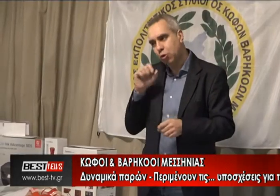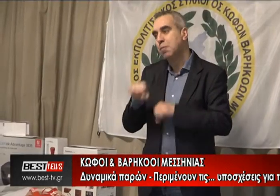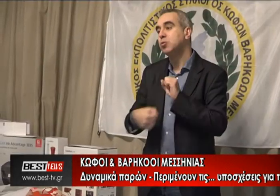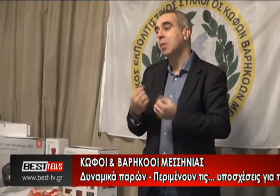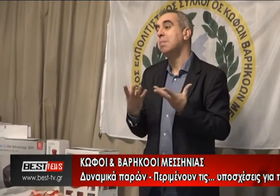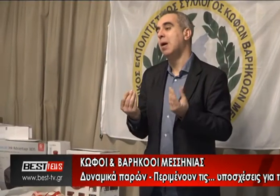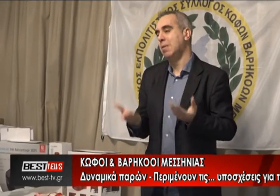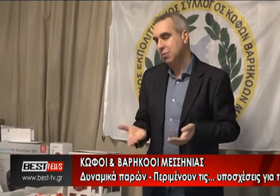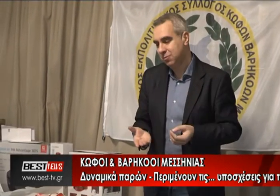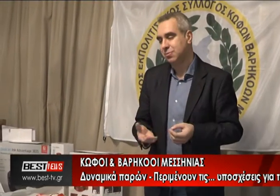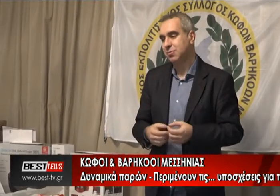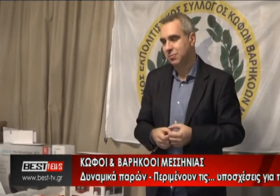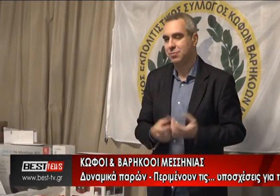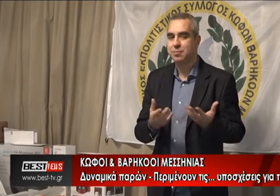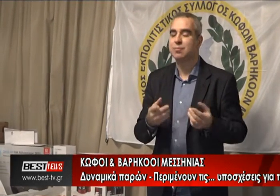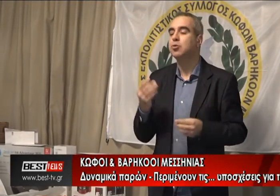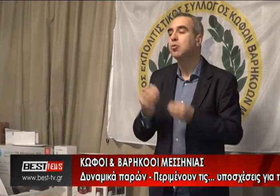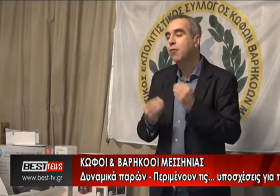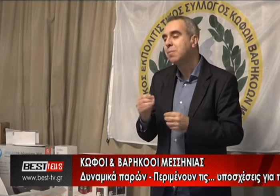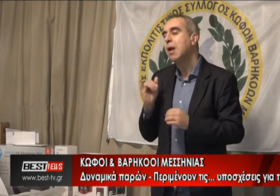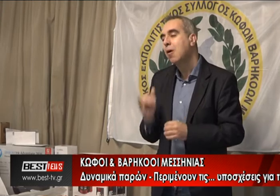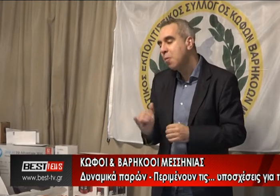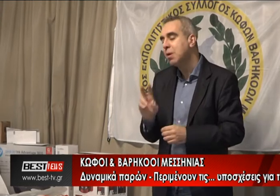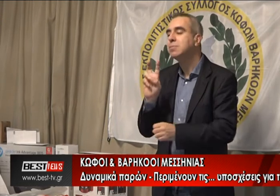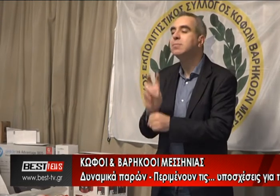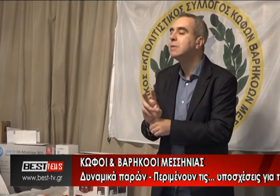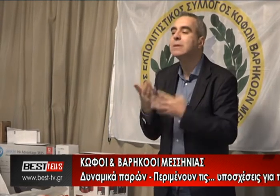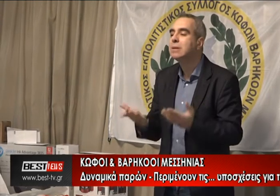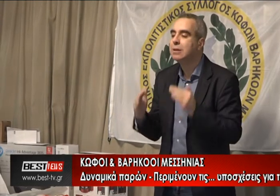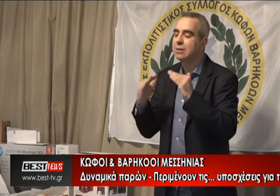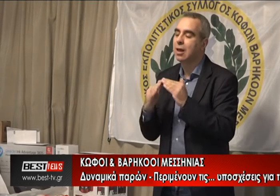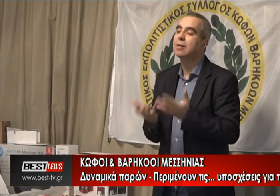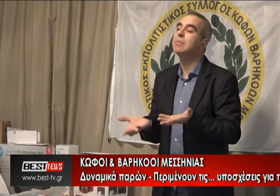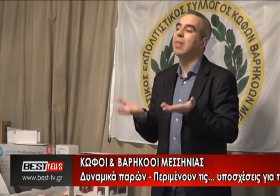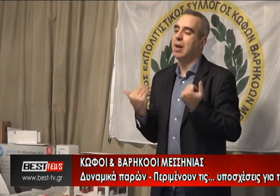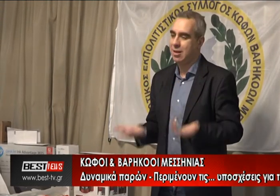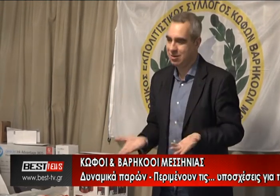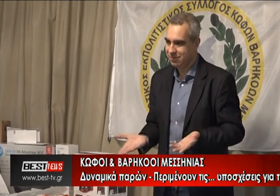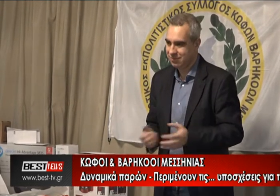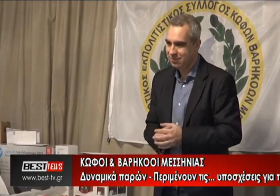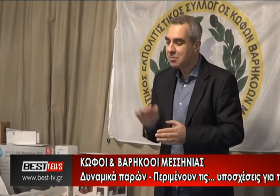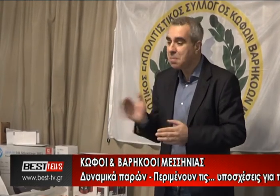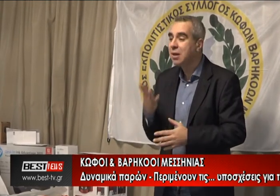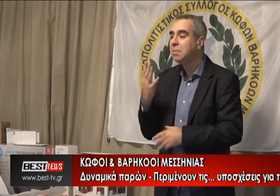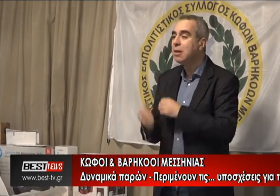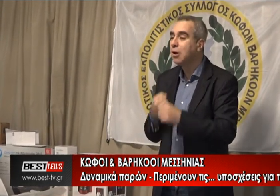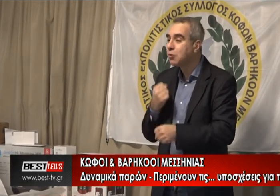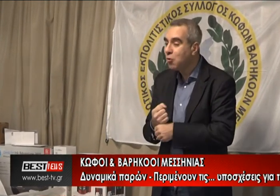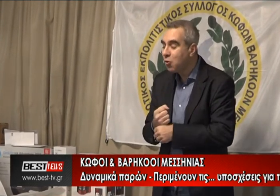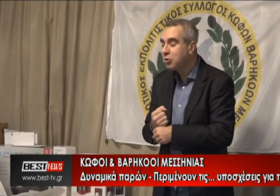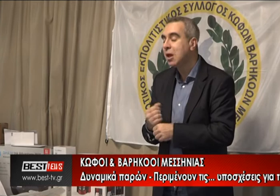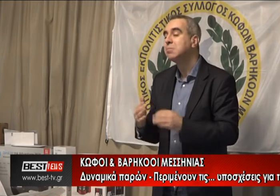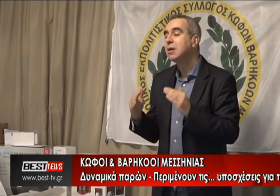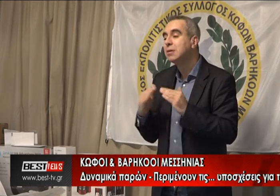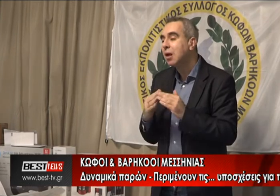Μεσσηνίας ξέρουμε ότι προσπαθεί πάρα πολύ. Το πρόβλημα ακόμα που δεν έχει λυθεί είναι η έβρεση στέγης για το